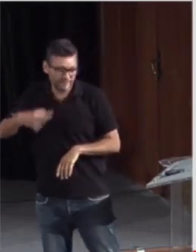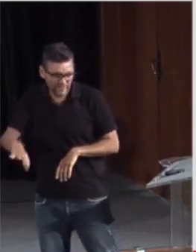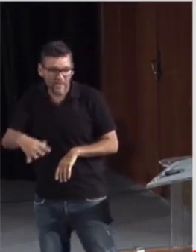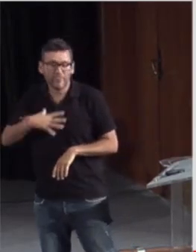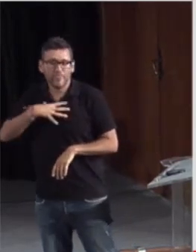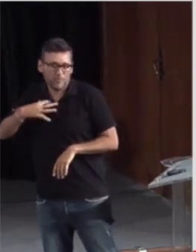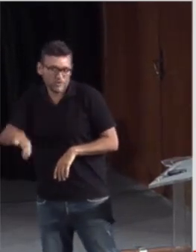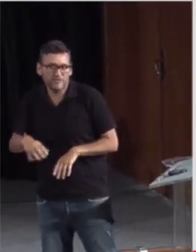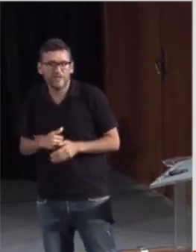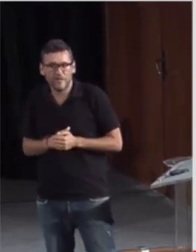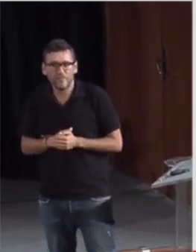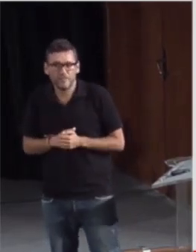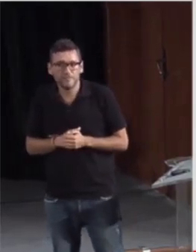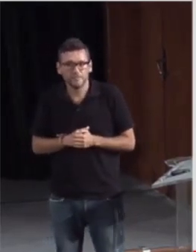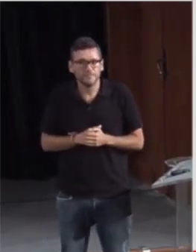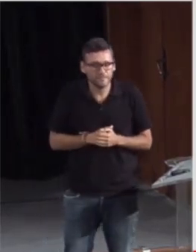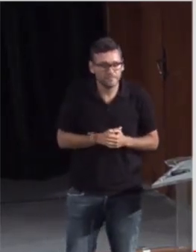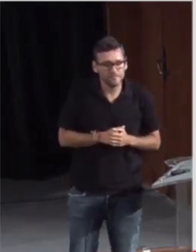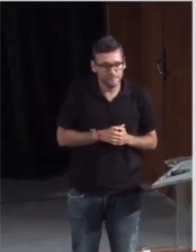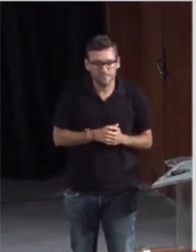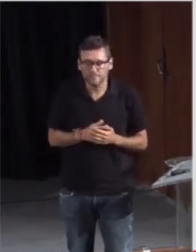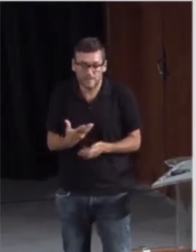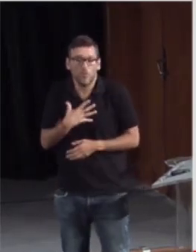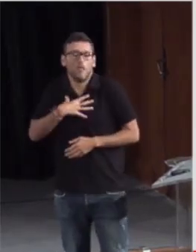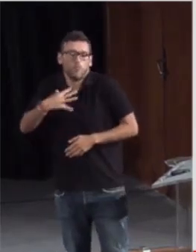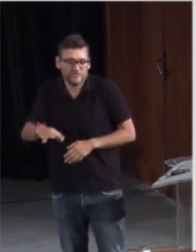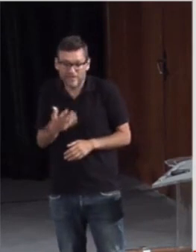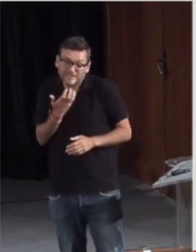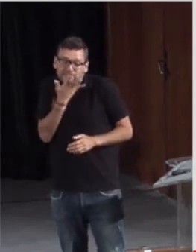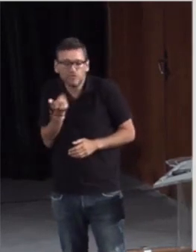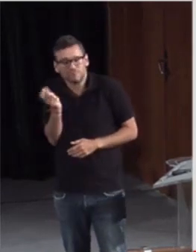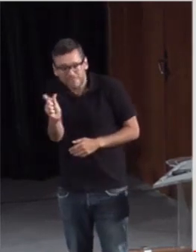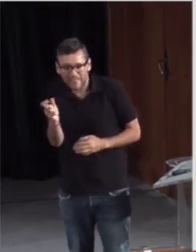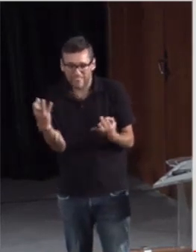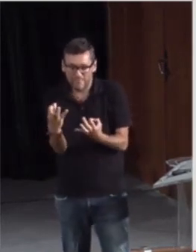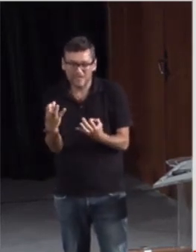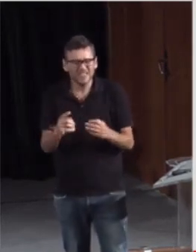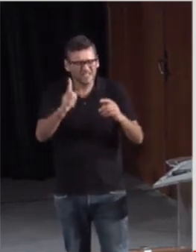irreal más la condición de posibilidad.